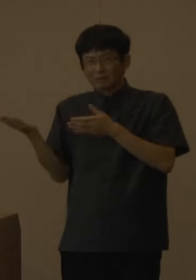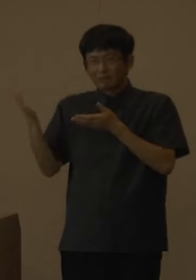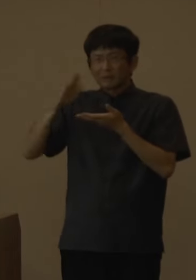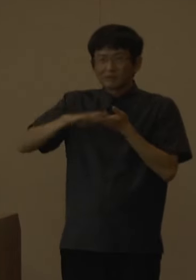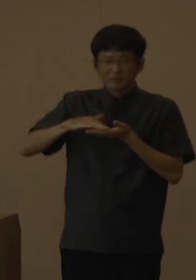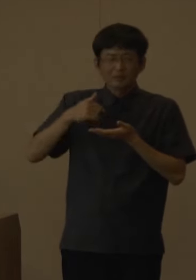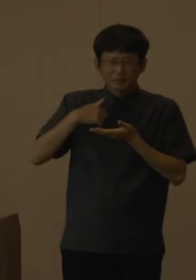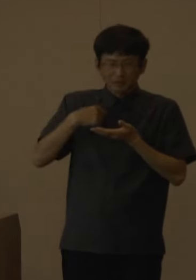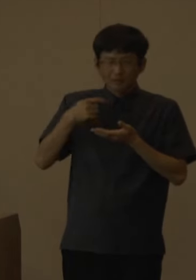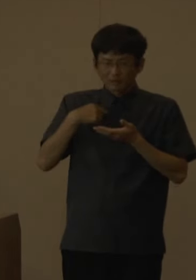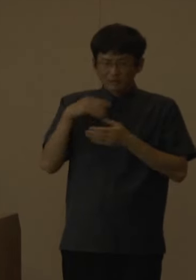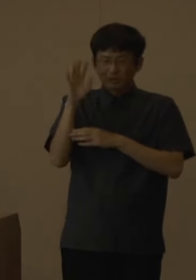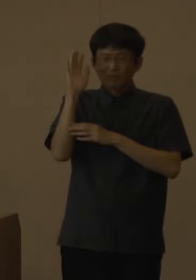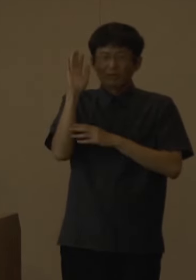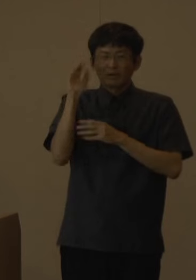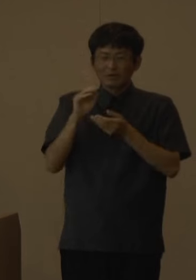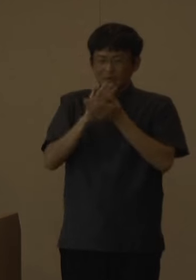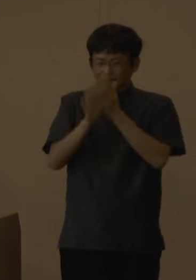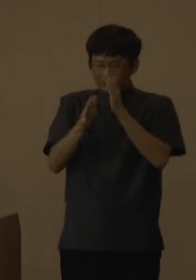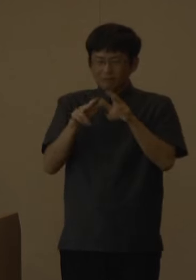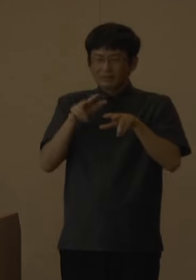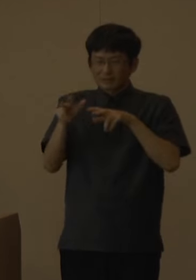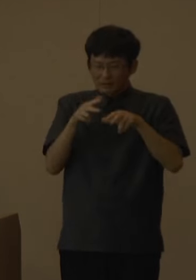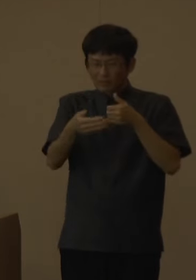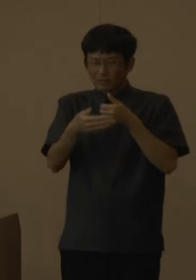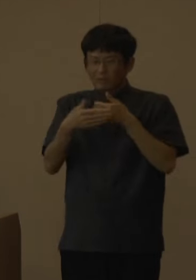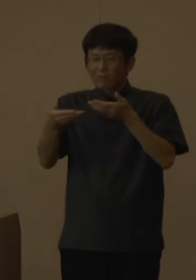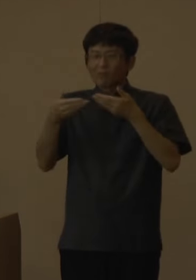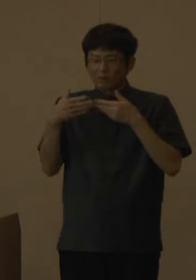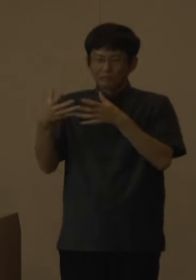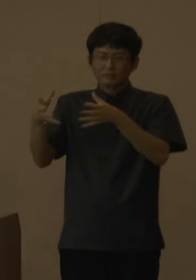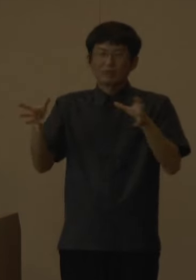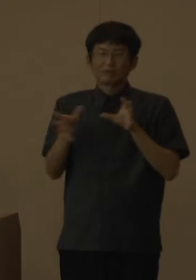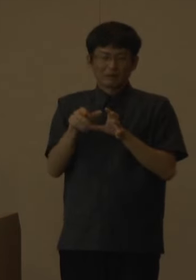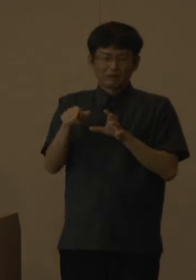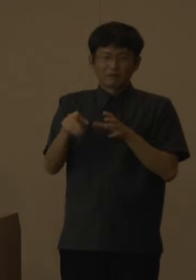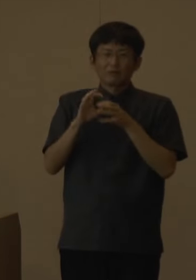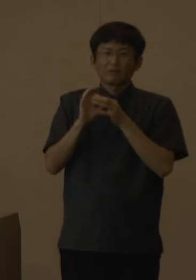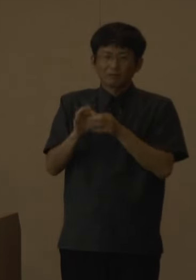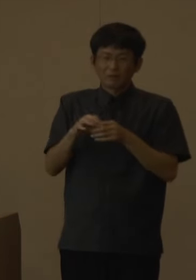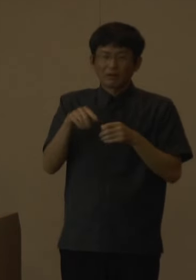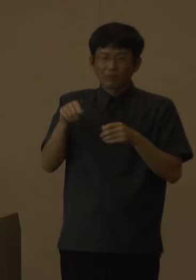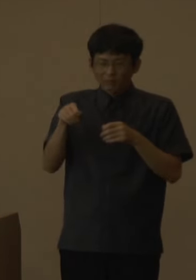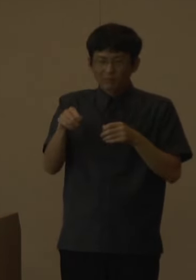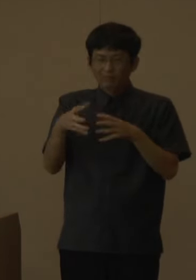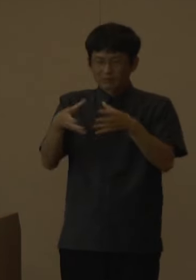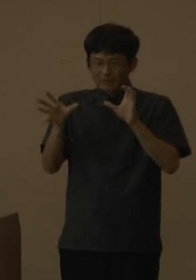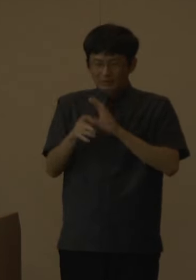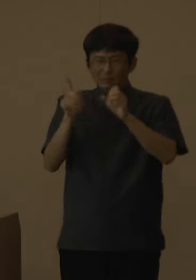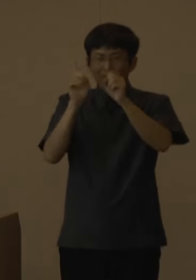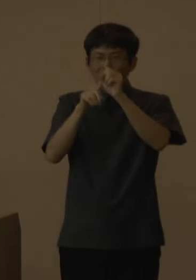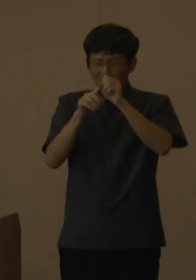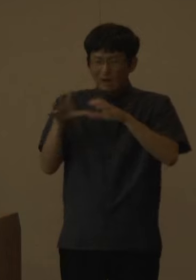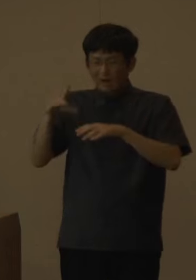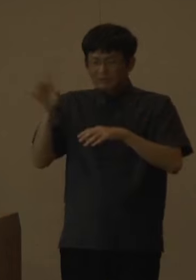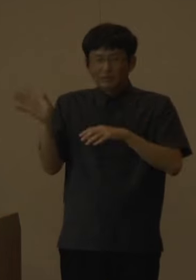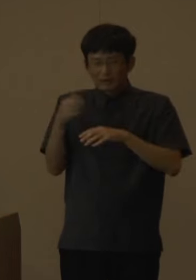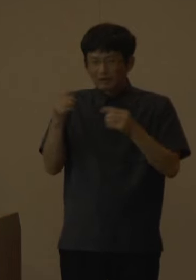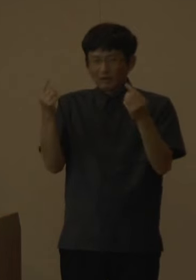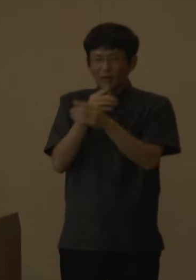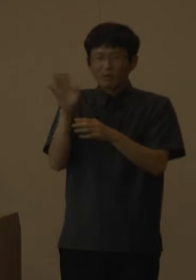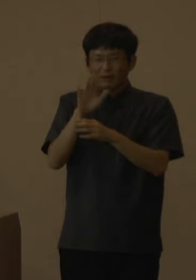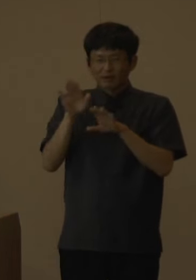私の県政を支援する団体の一つであるというように認識をしておりますし、当初から団体の目的は変わっていないというように思います